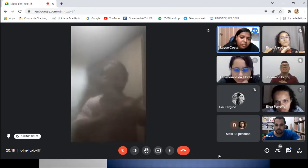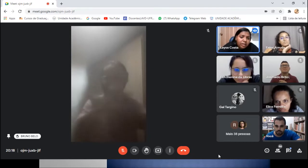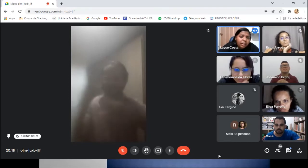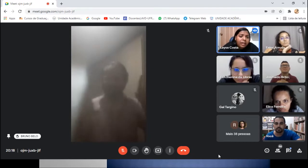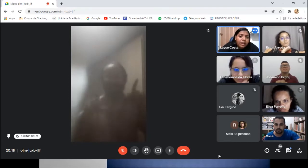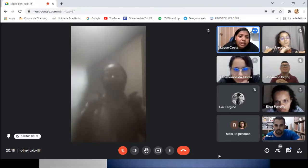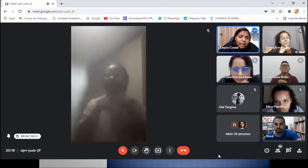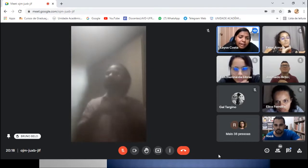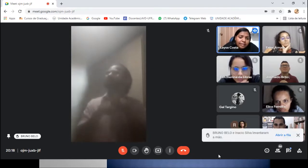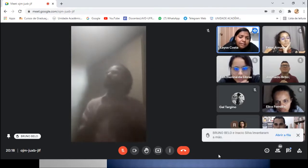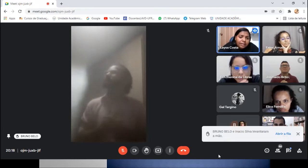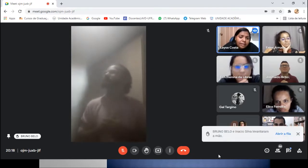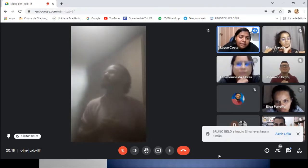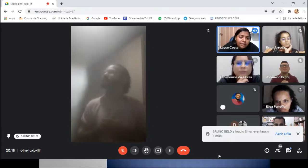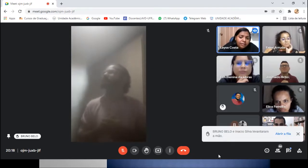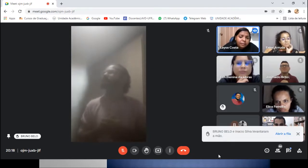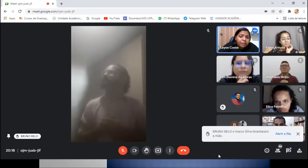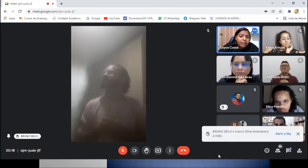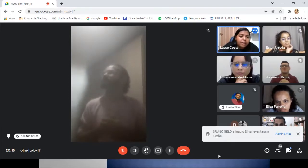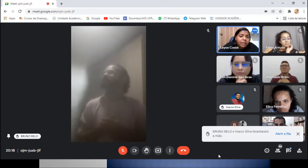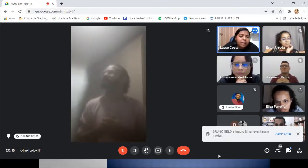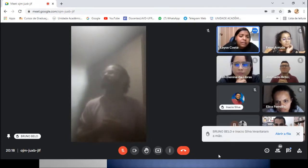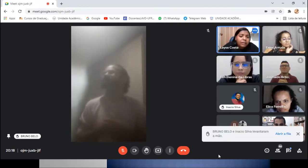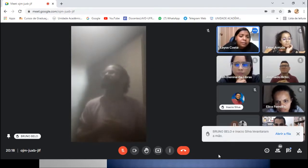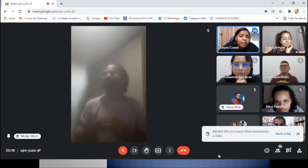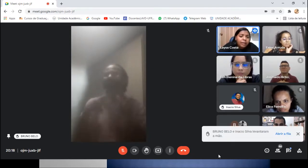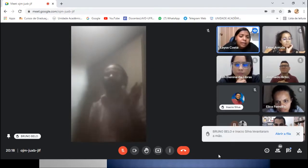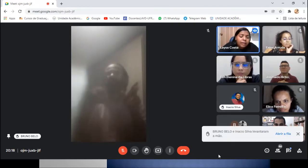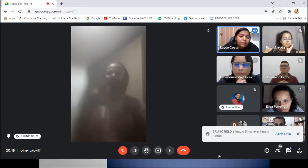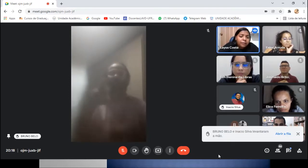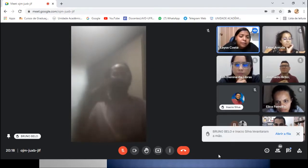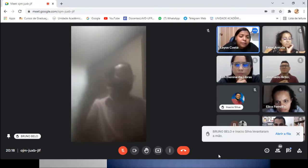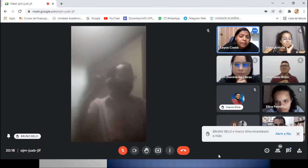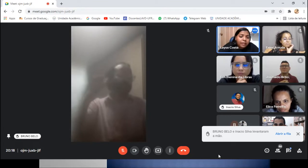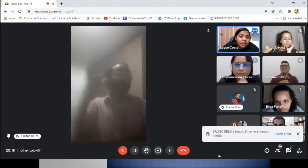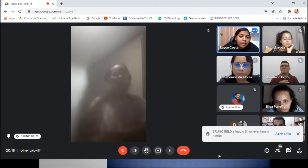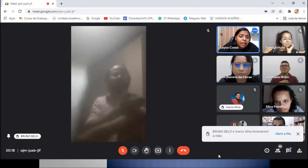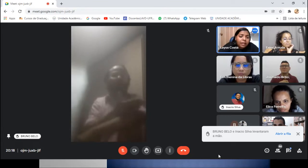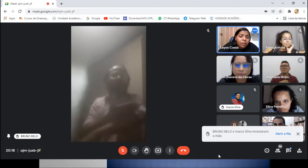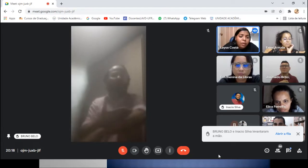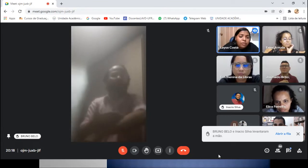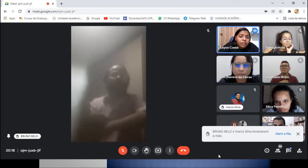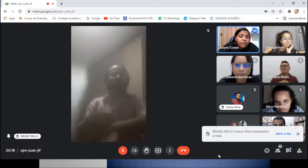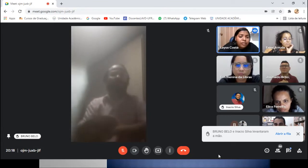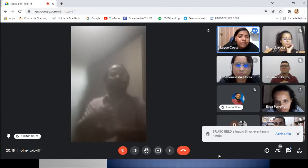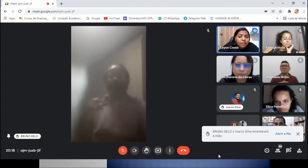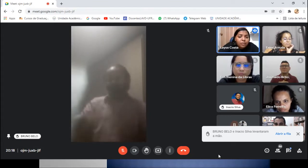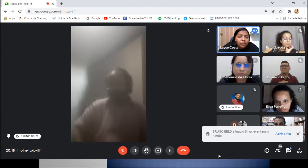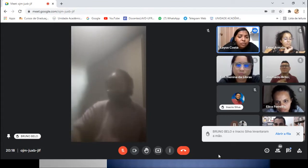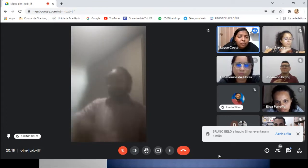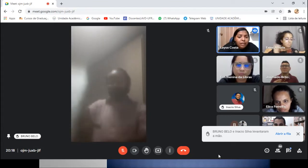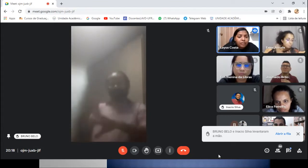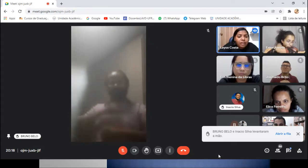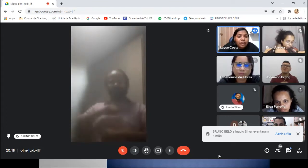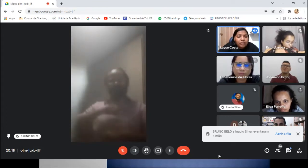linguística, né? Há essa variação. Também, igual os ouvintes, né, são acostumados, né?